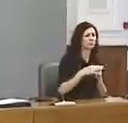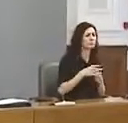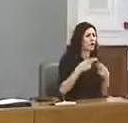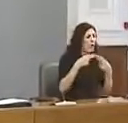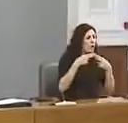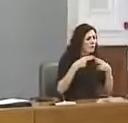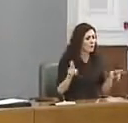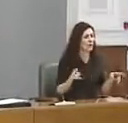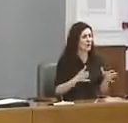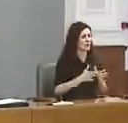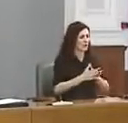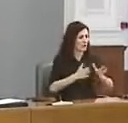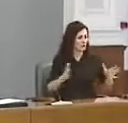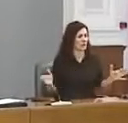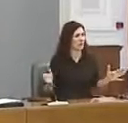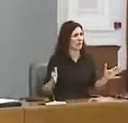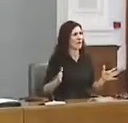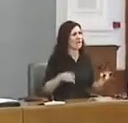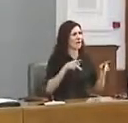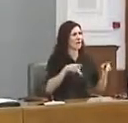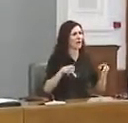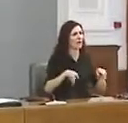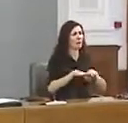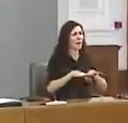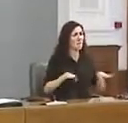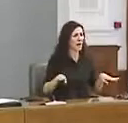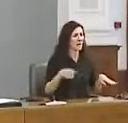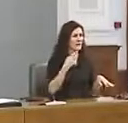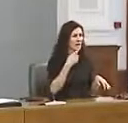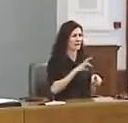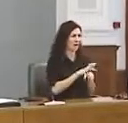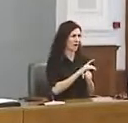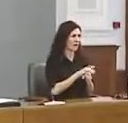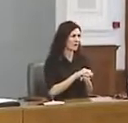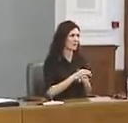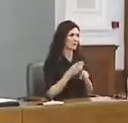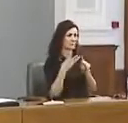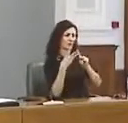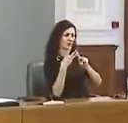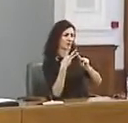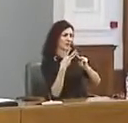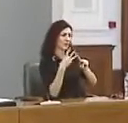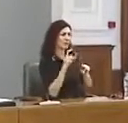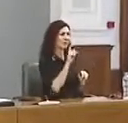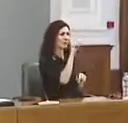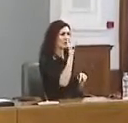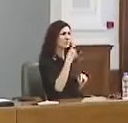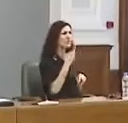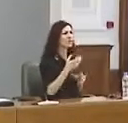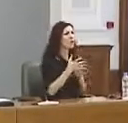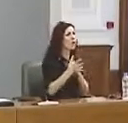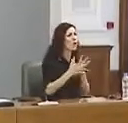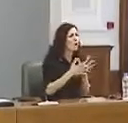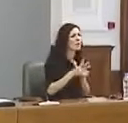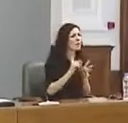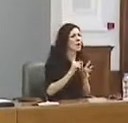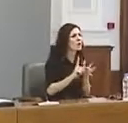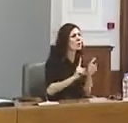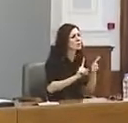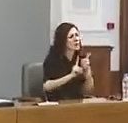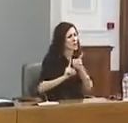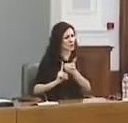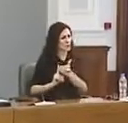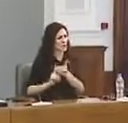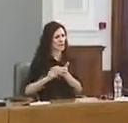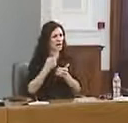разкрият и да разширят легловата си база за COVID-19? И третият ми въпрос е свързан с хората, които се изолират, тъй като